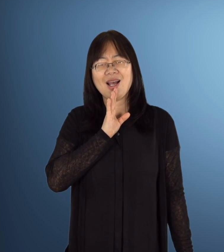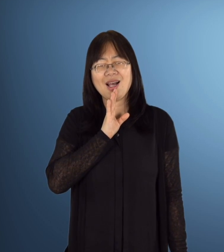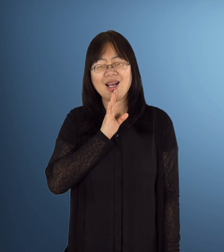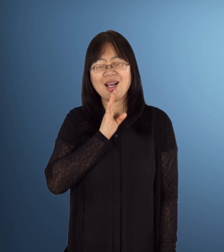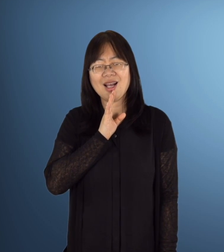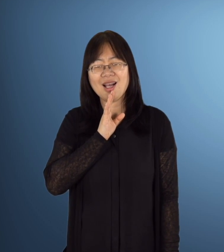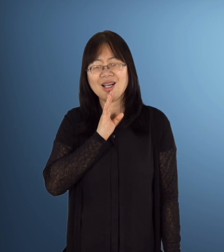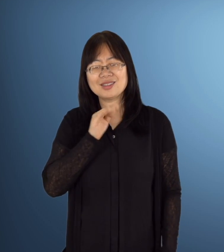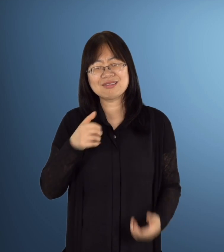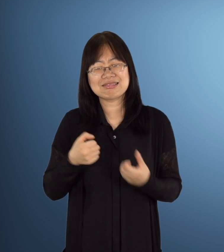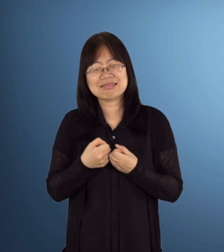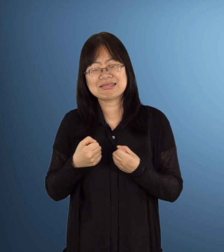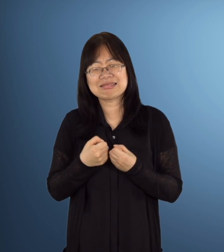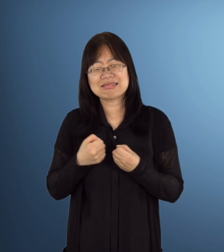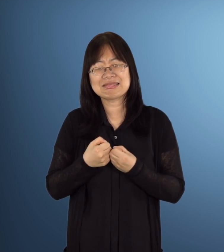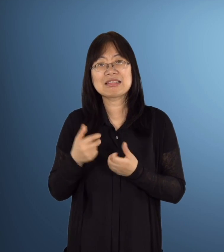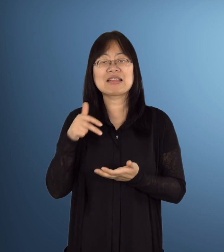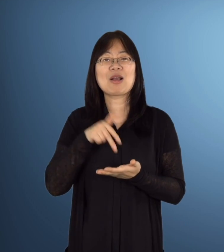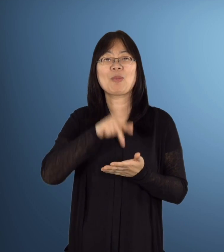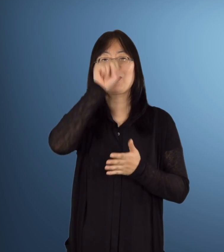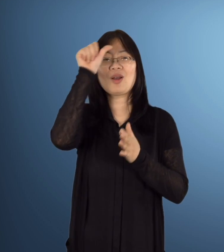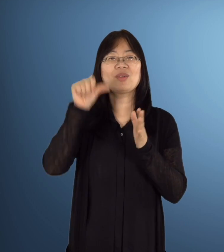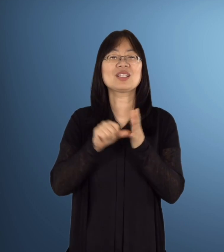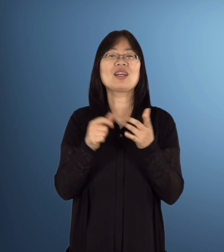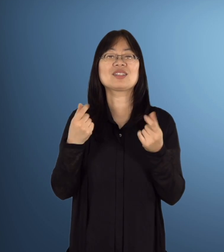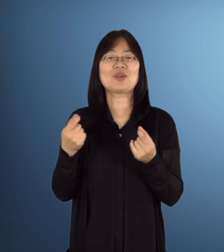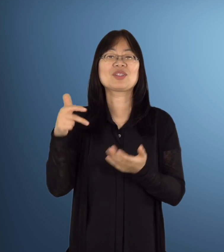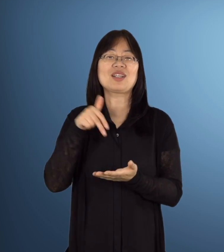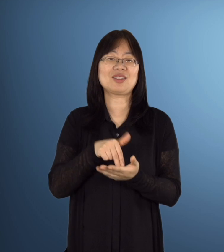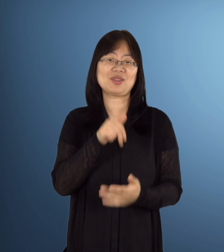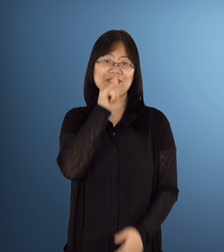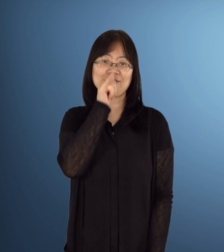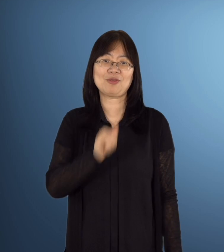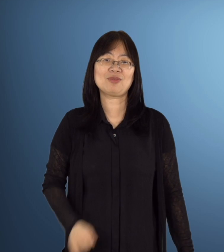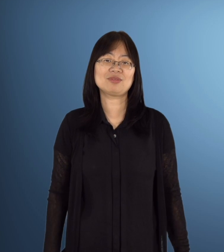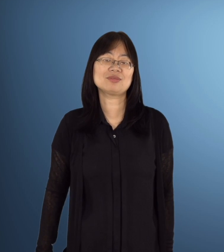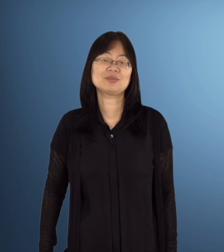일어나요. 평생을 그렇게 일어나요.